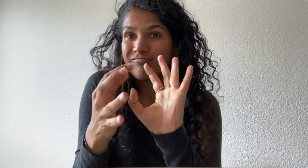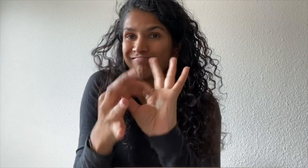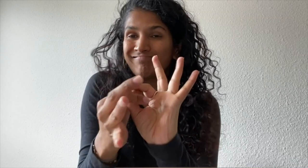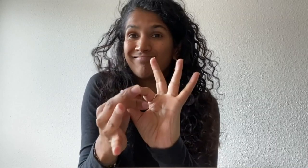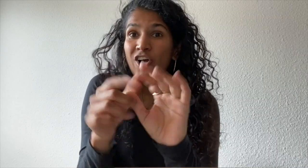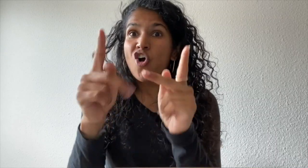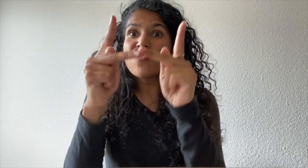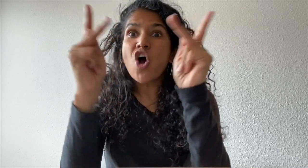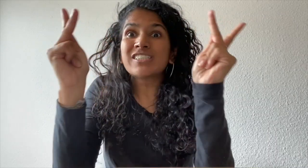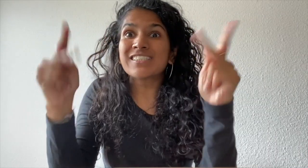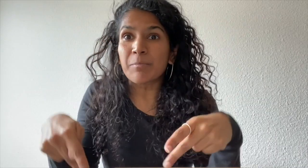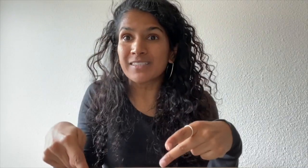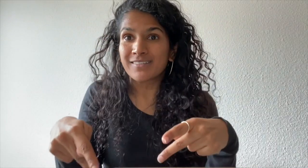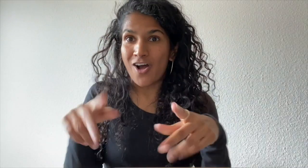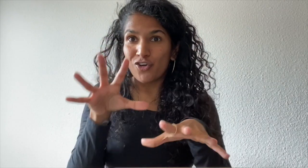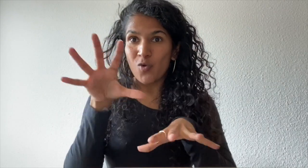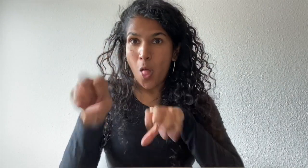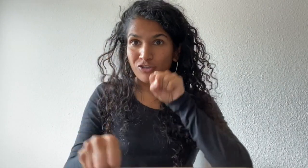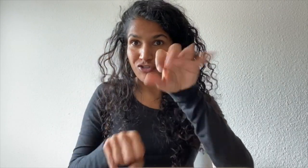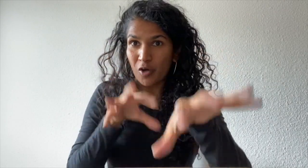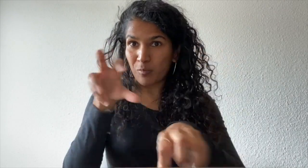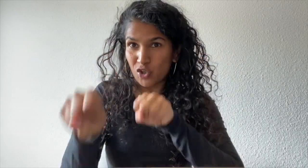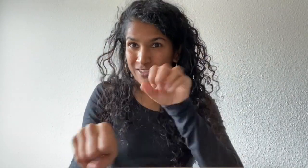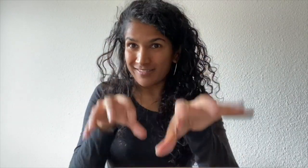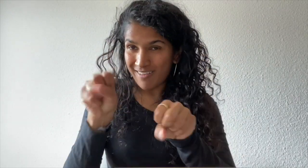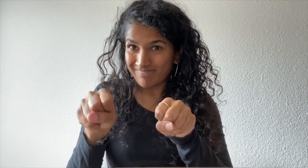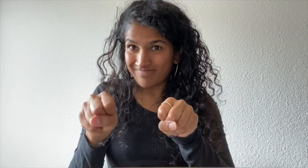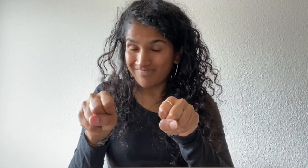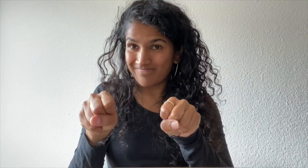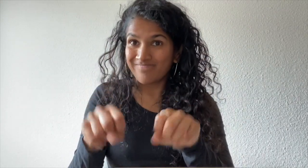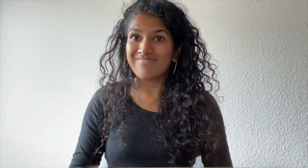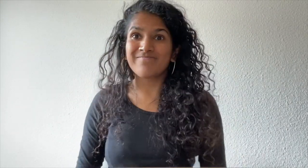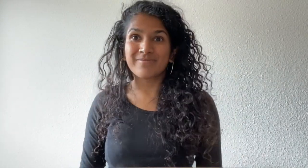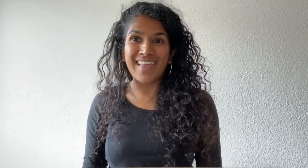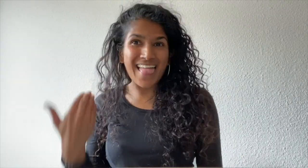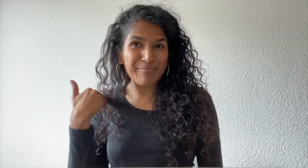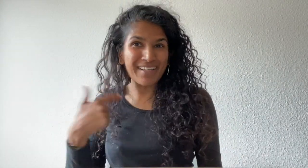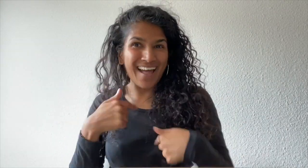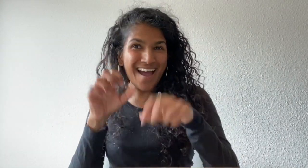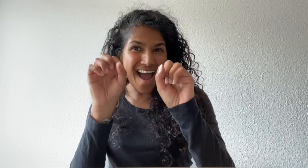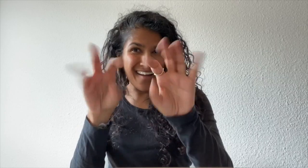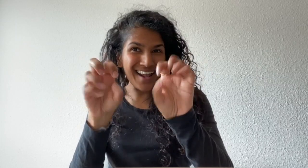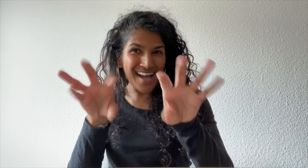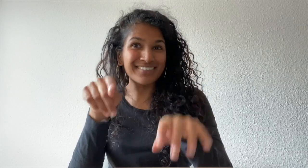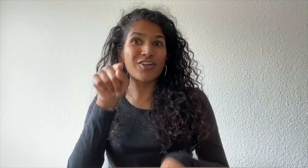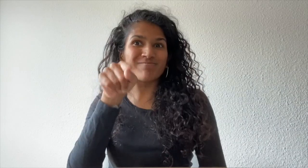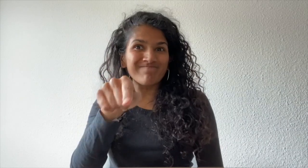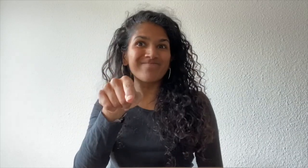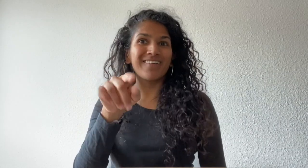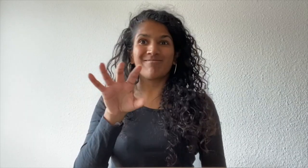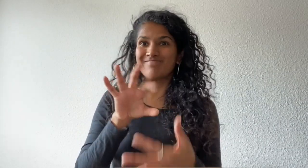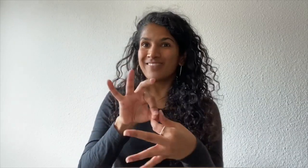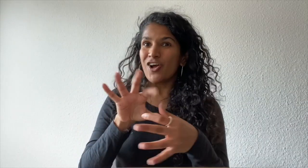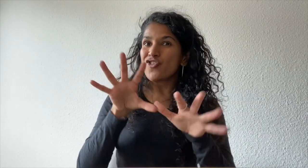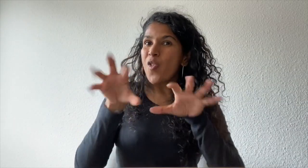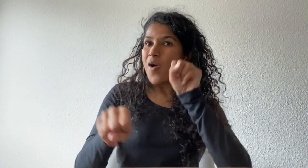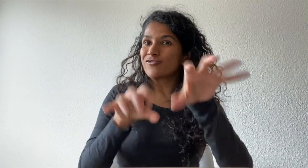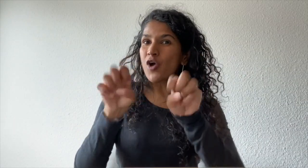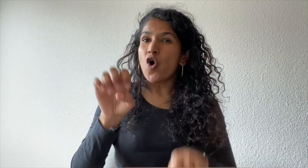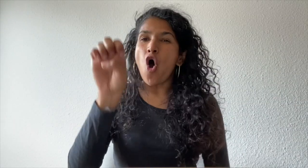Kulturwissenschaftler haben dargelegt, dass das Konzept aus der kolonialen Praxis entstand und sich mit den europäischen Kolonialmächten in der